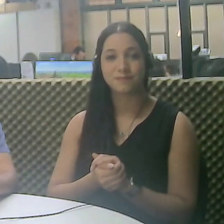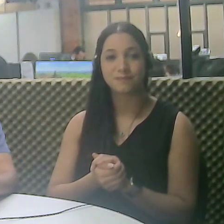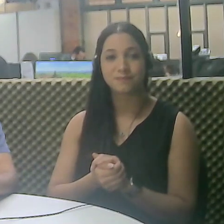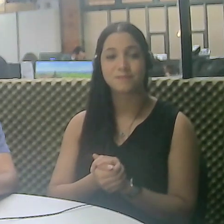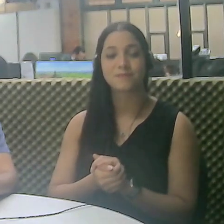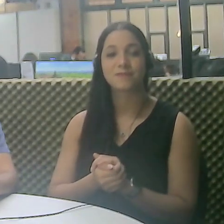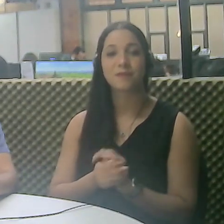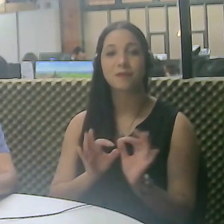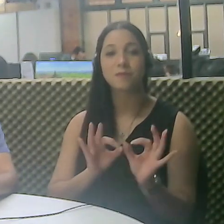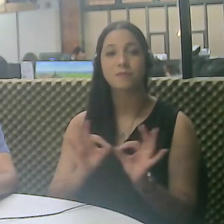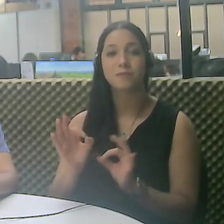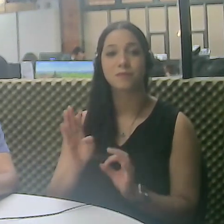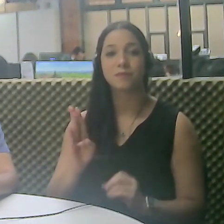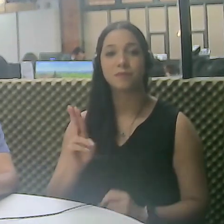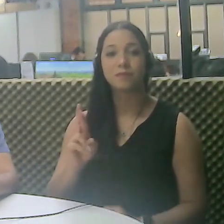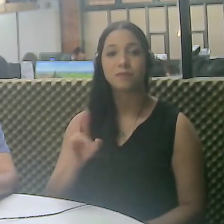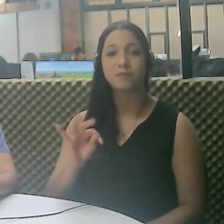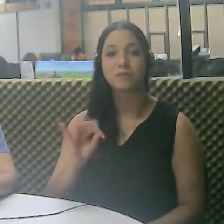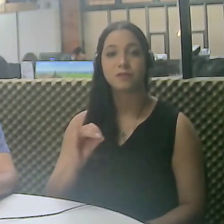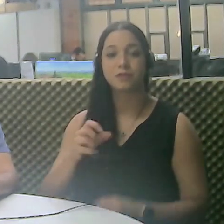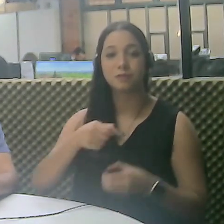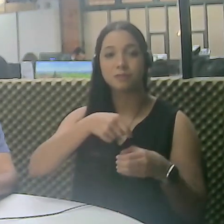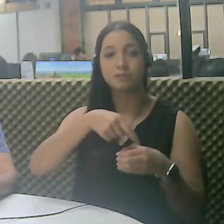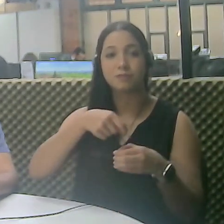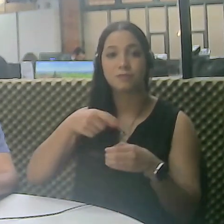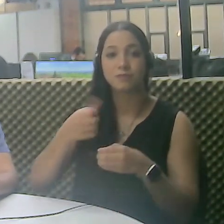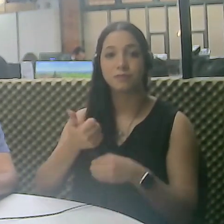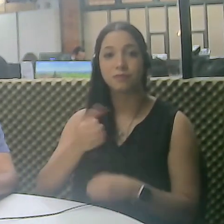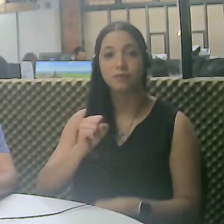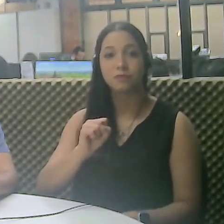ainda, programa Buriti do Demai inicia plantio de